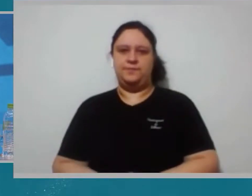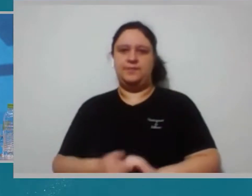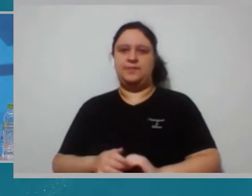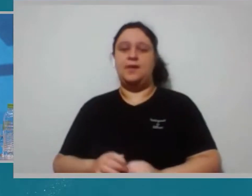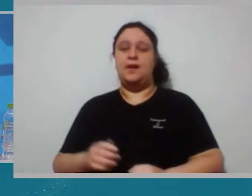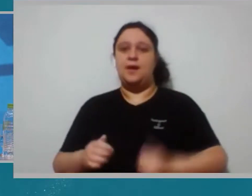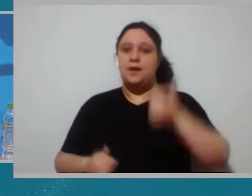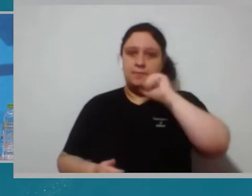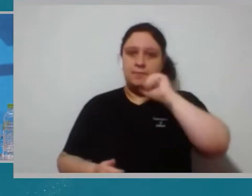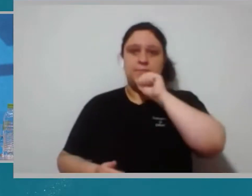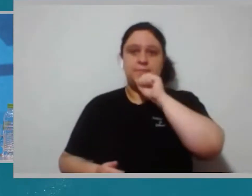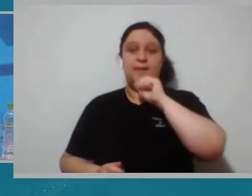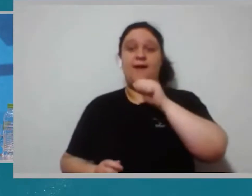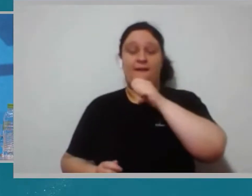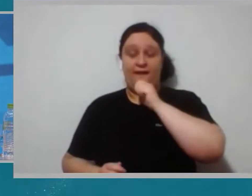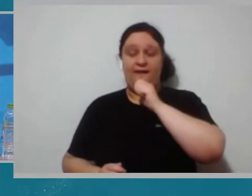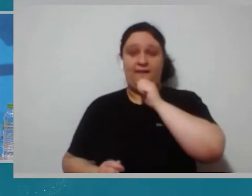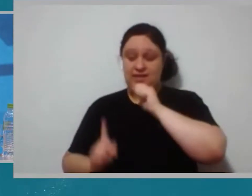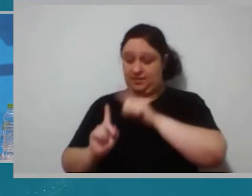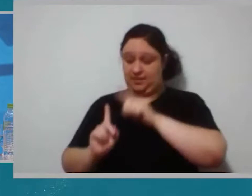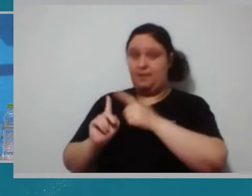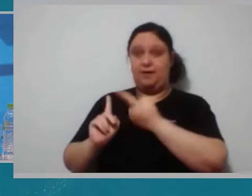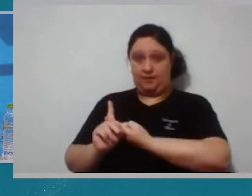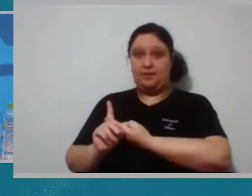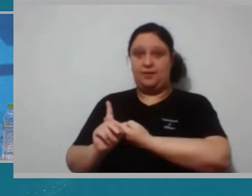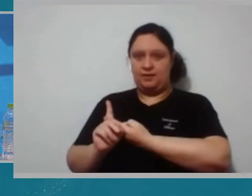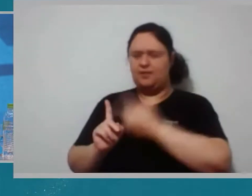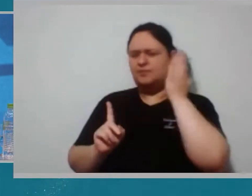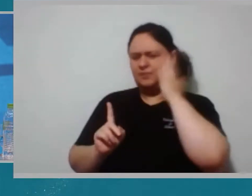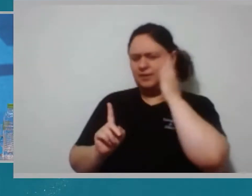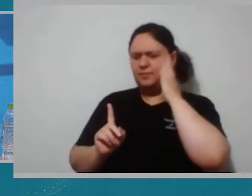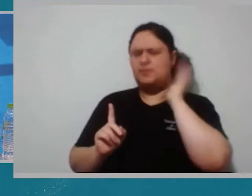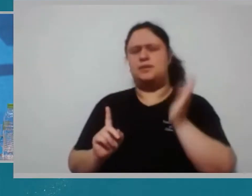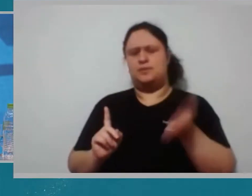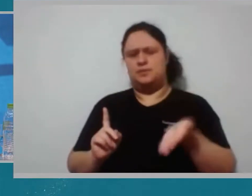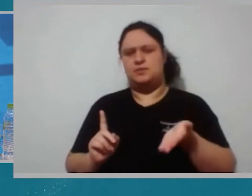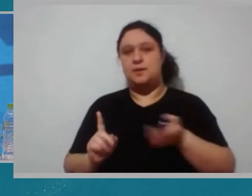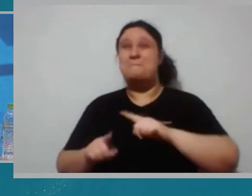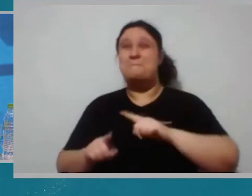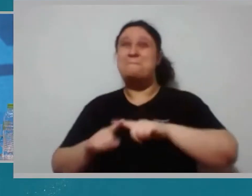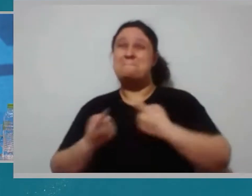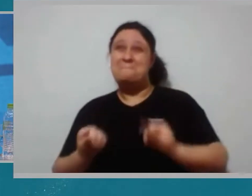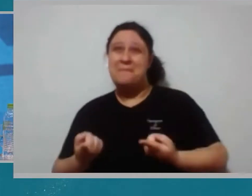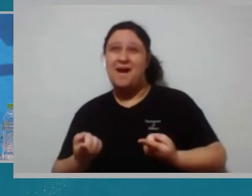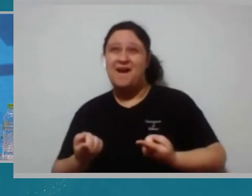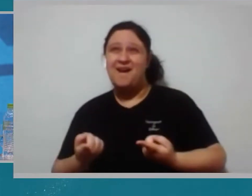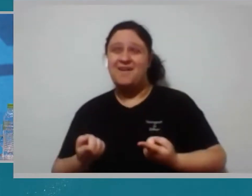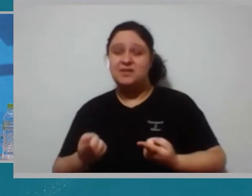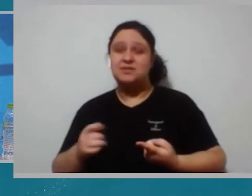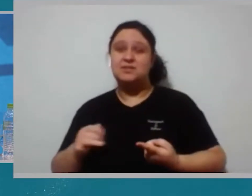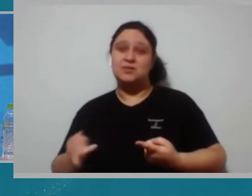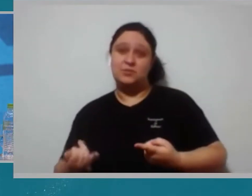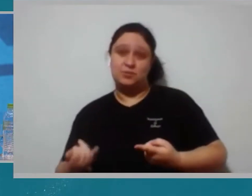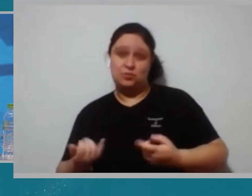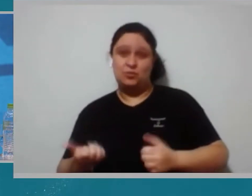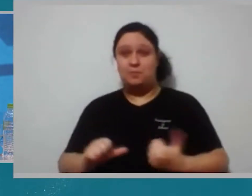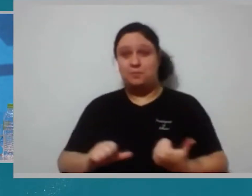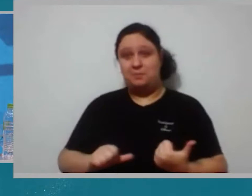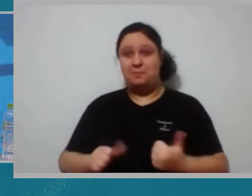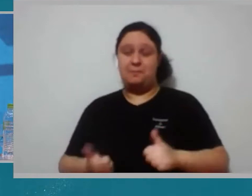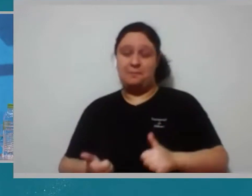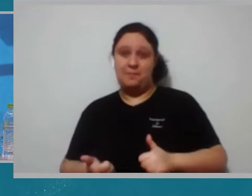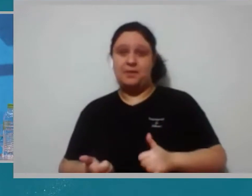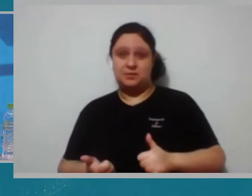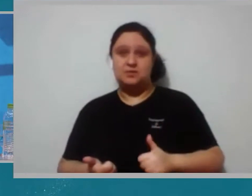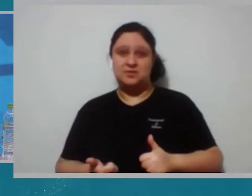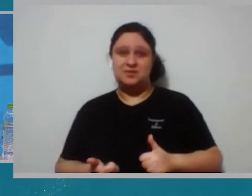apresentação desse rei. Entretanto, João Batista era uma pessoa que viveu do Velho